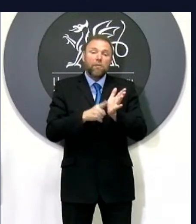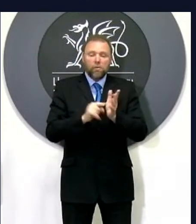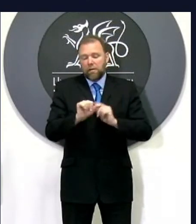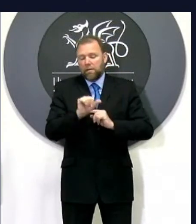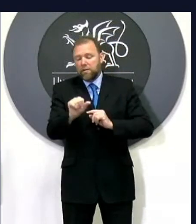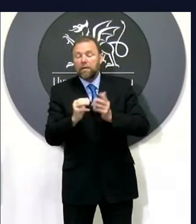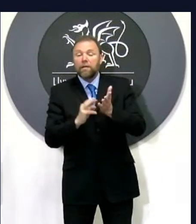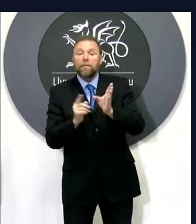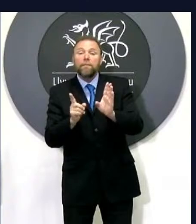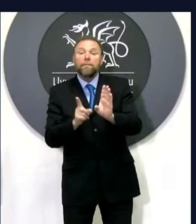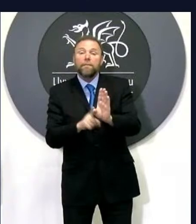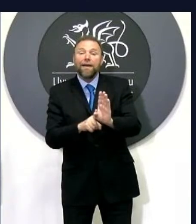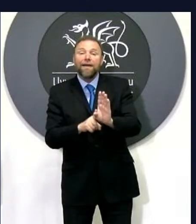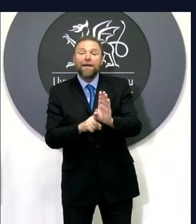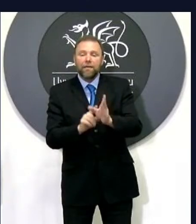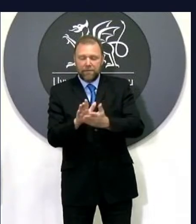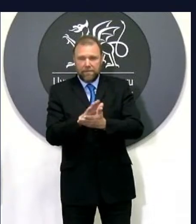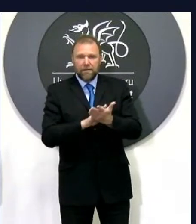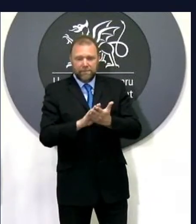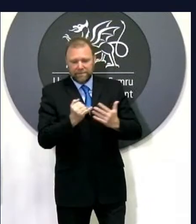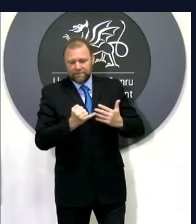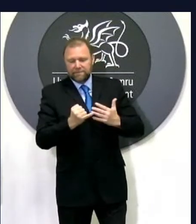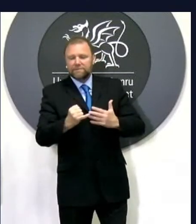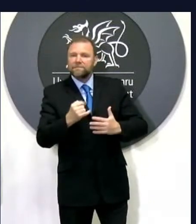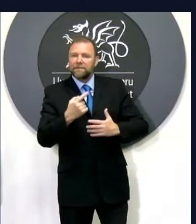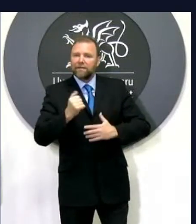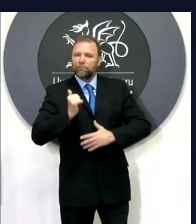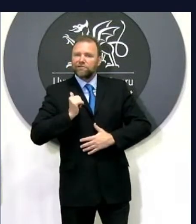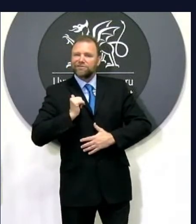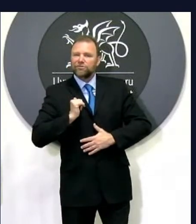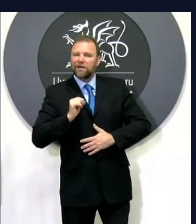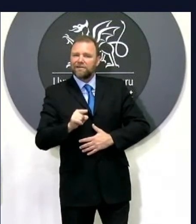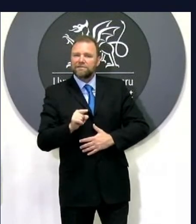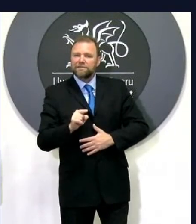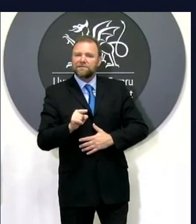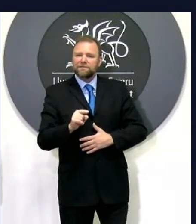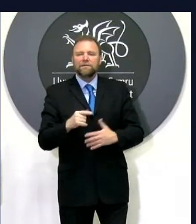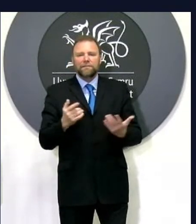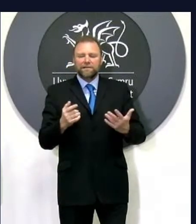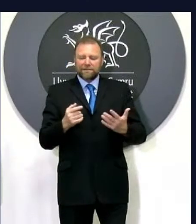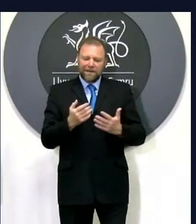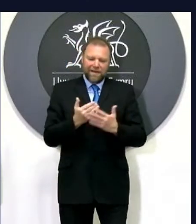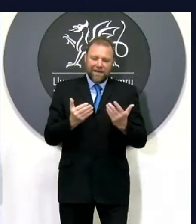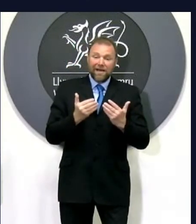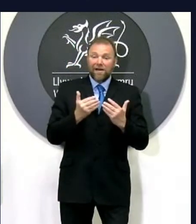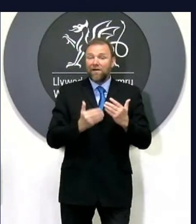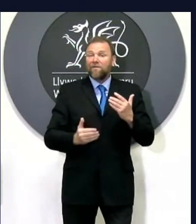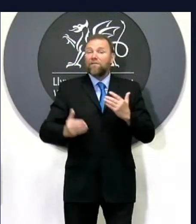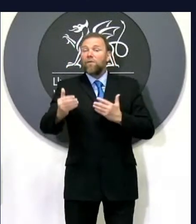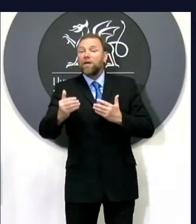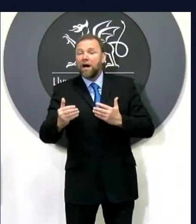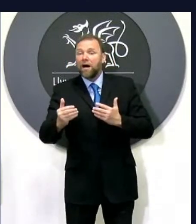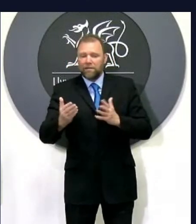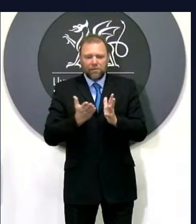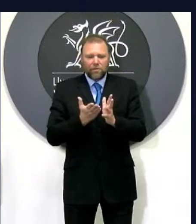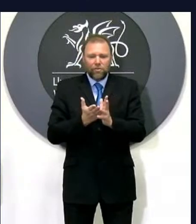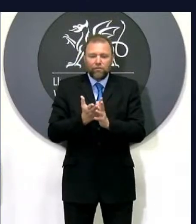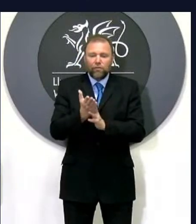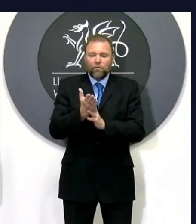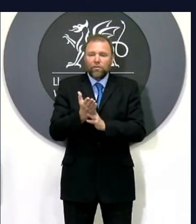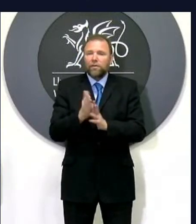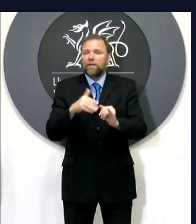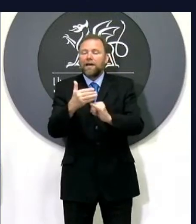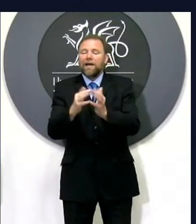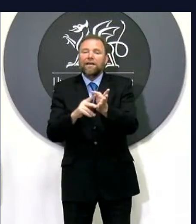fod yn digon penderfynol. Dwi wedi ddweud rai pethau am diwedd mis Mai, ond wrth gwrs